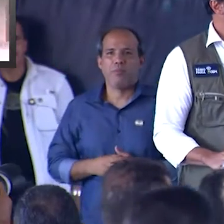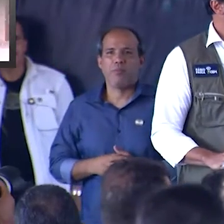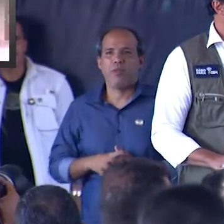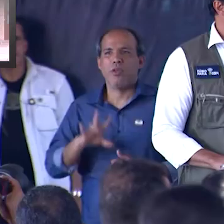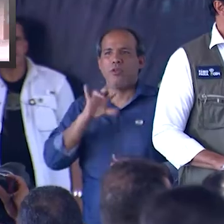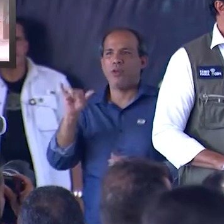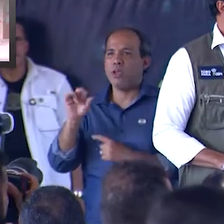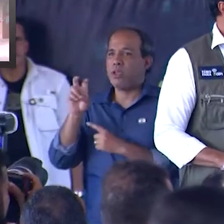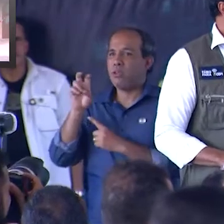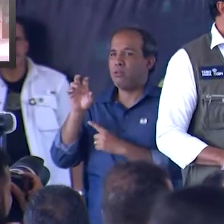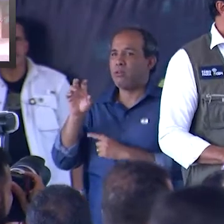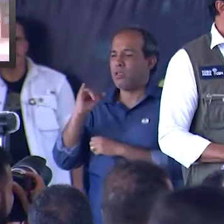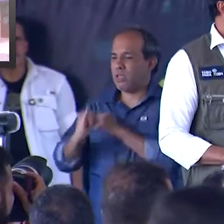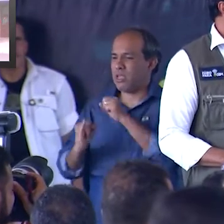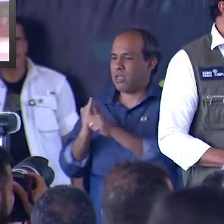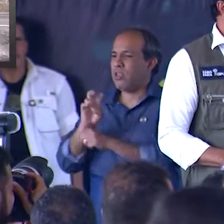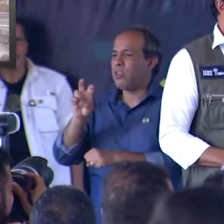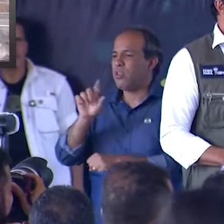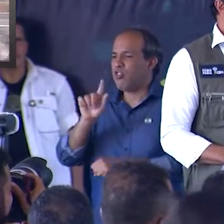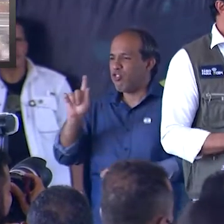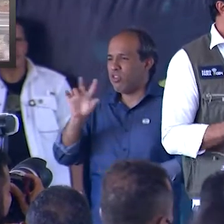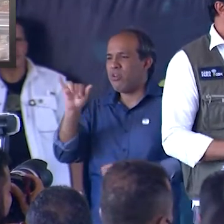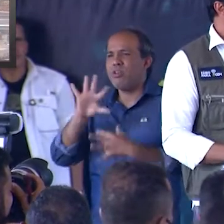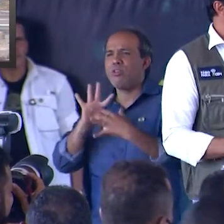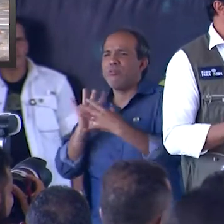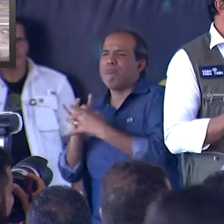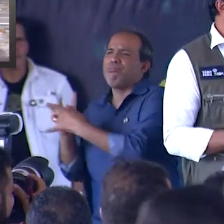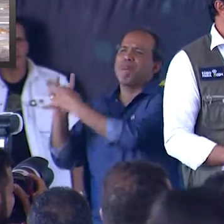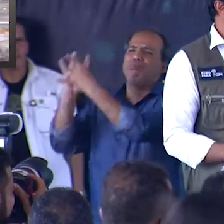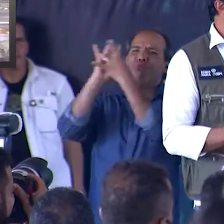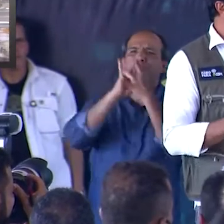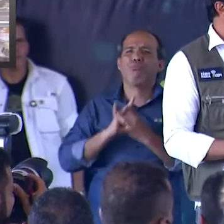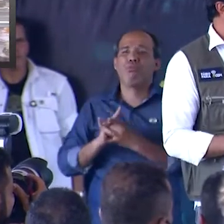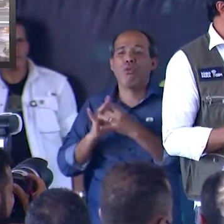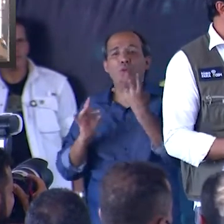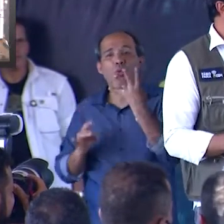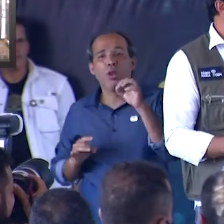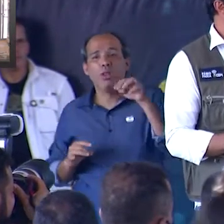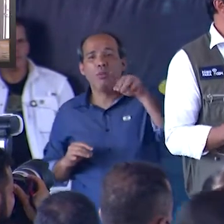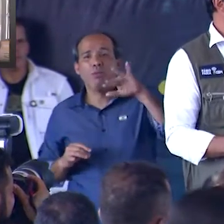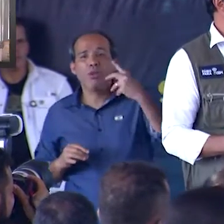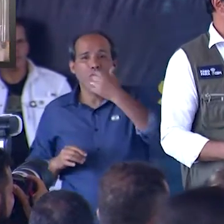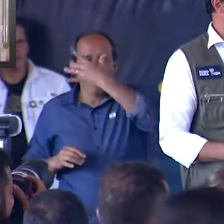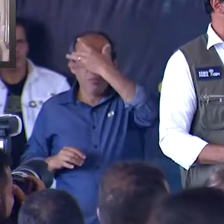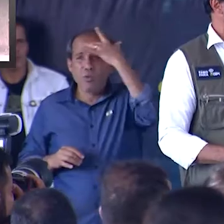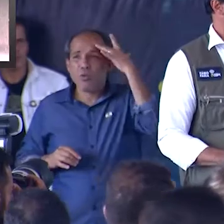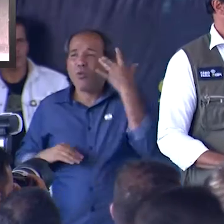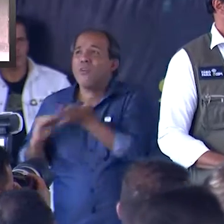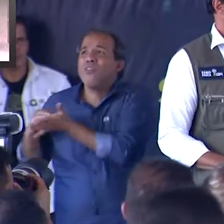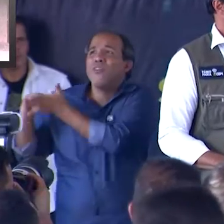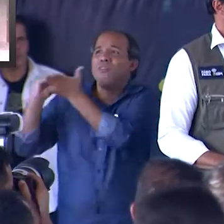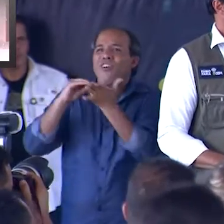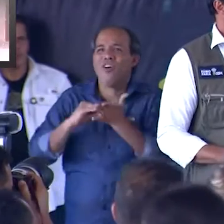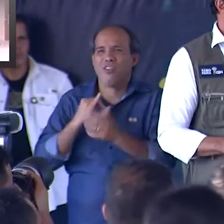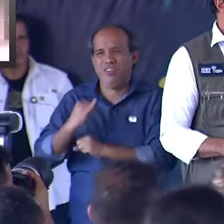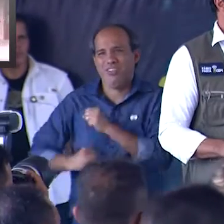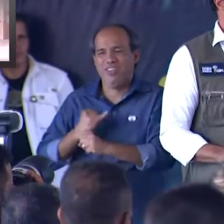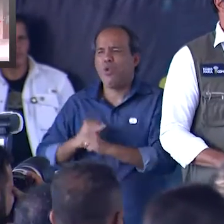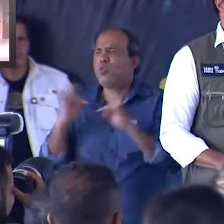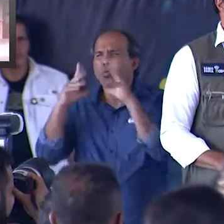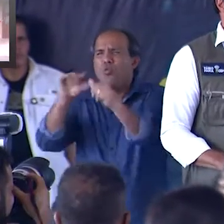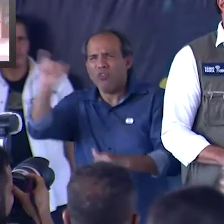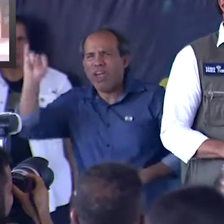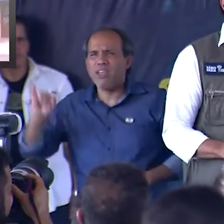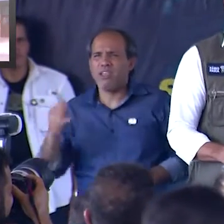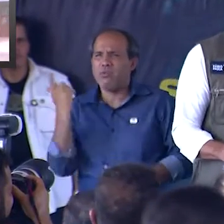através do 5G, vamos conectar todos os 40 milhões de brasileiros que estão faltando.